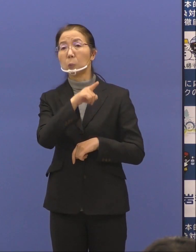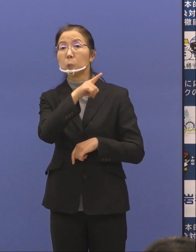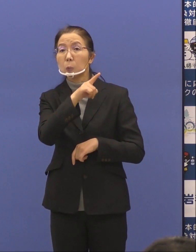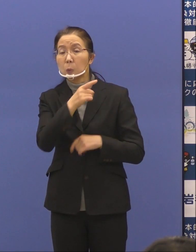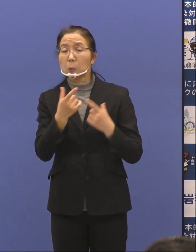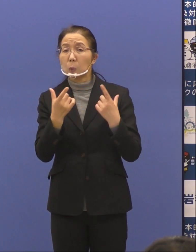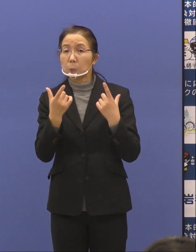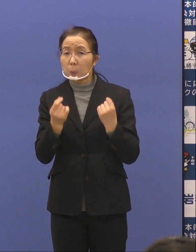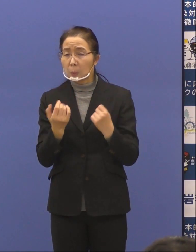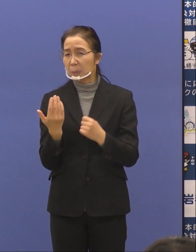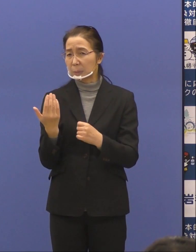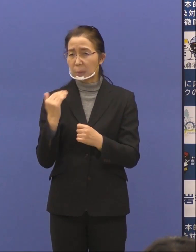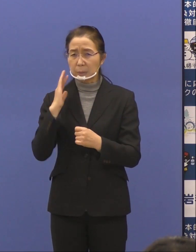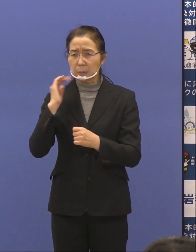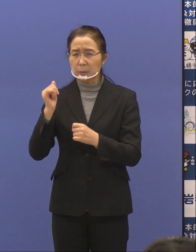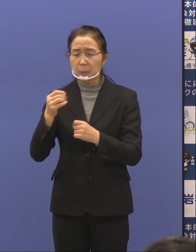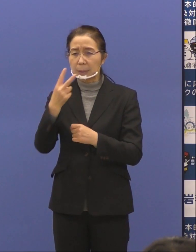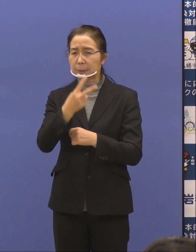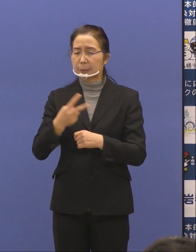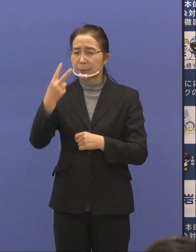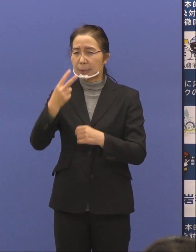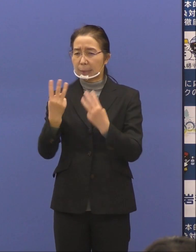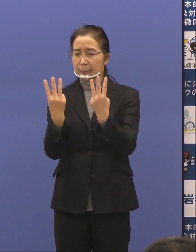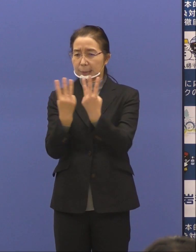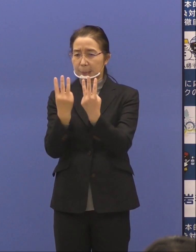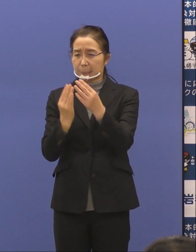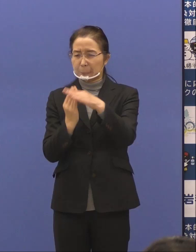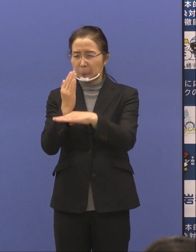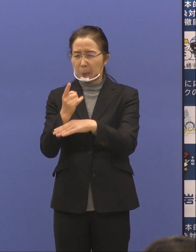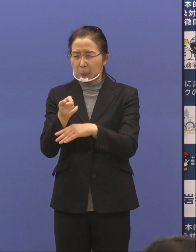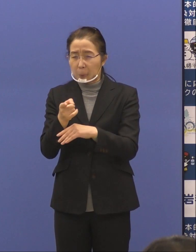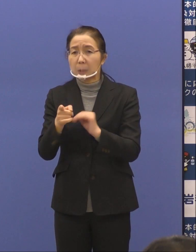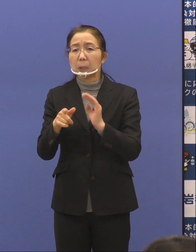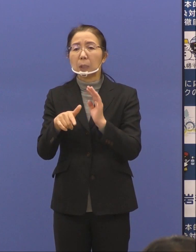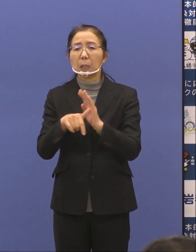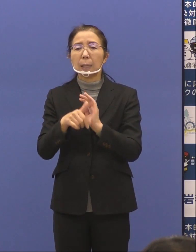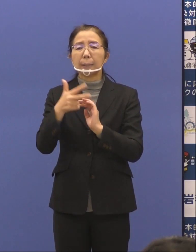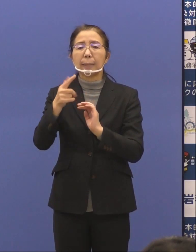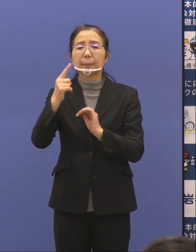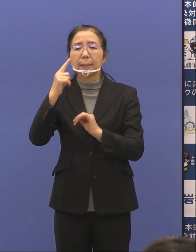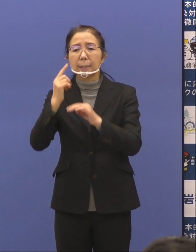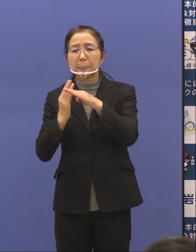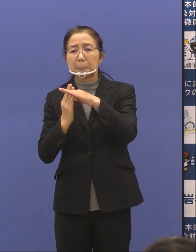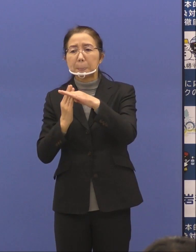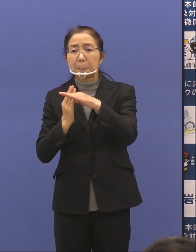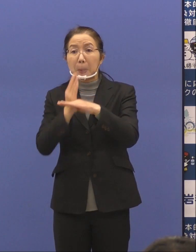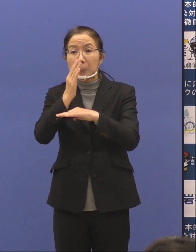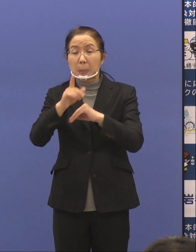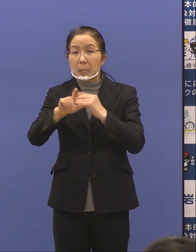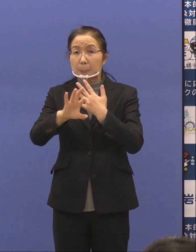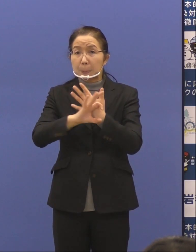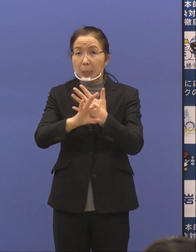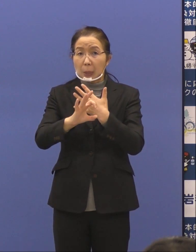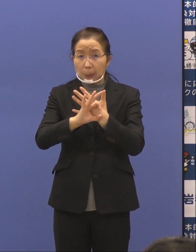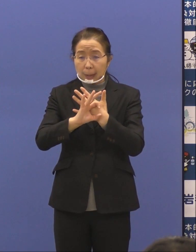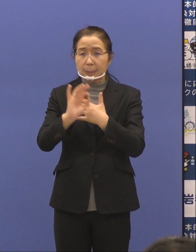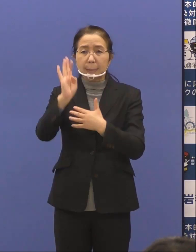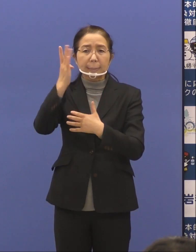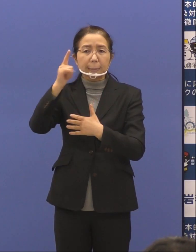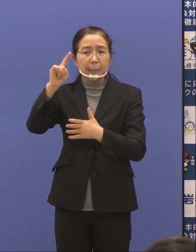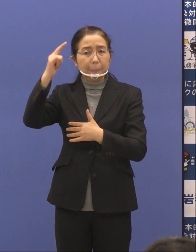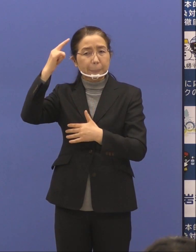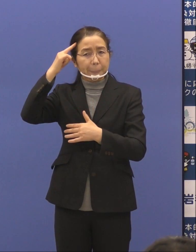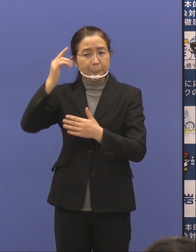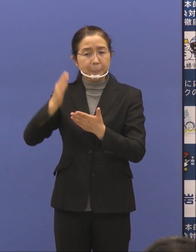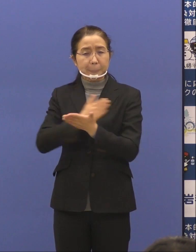で、先ほど知事の方からも2000人という数字が出ましたけれども、第7波を超えるような事態になったらば都道府県が、